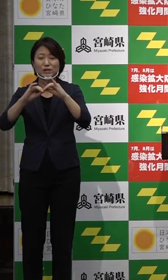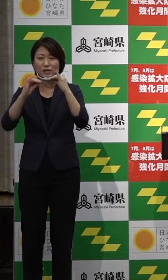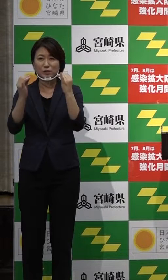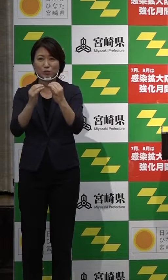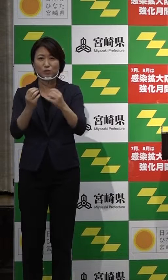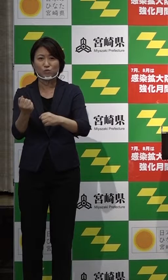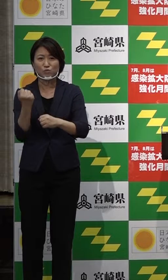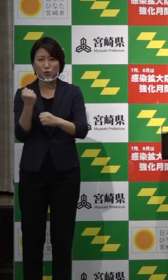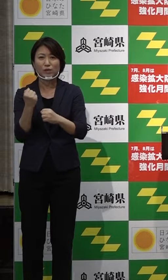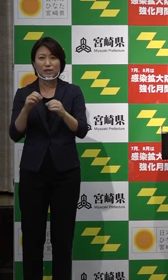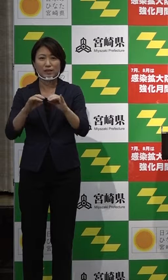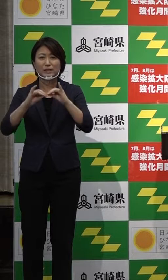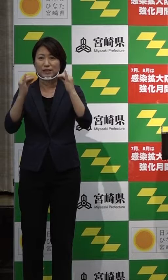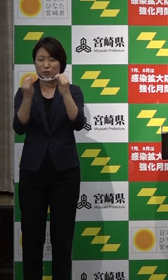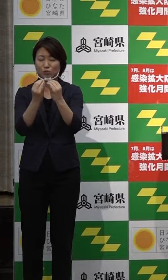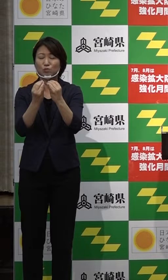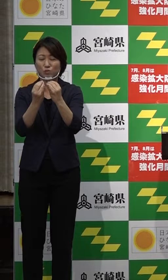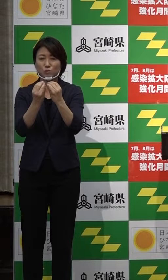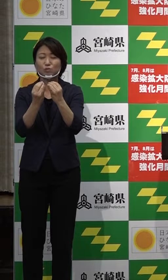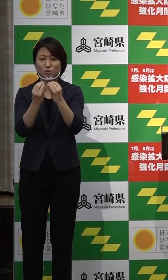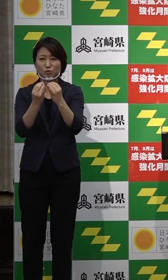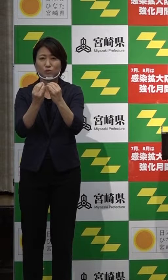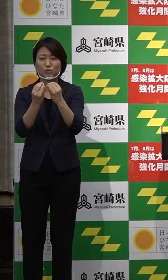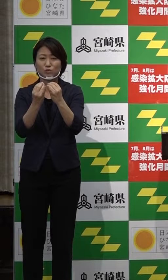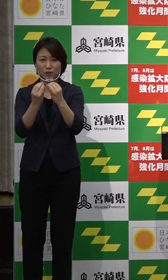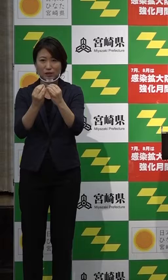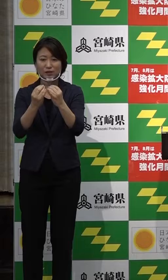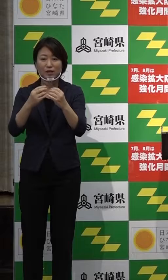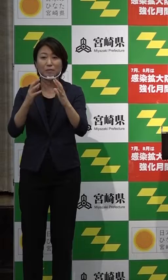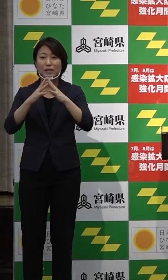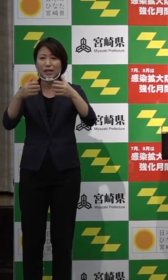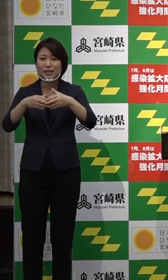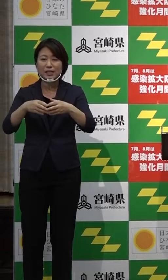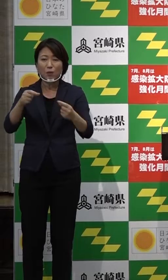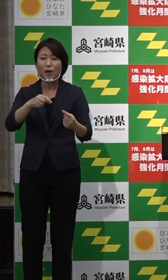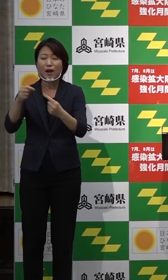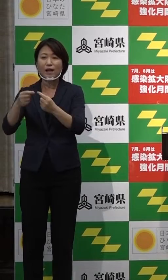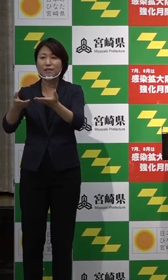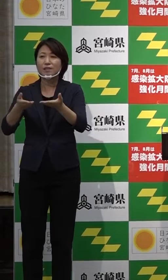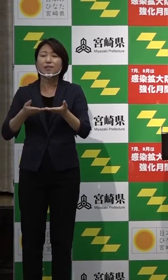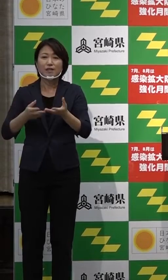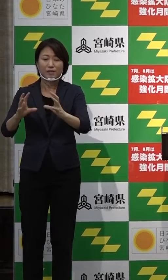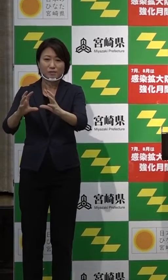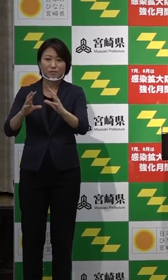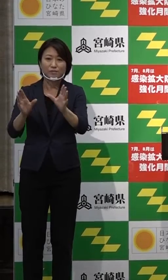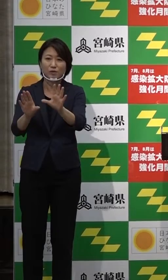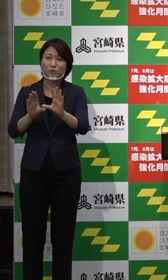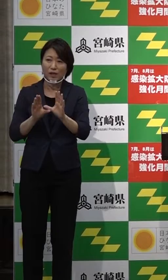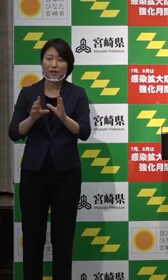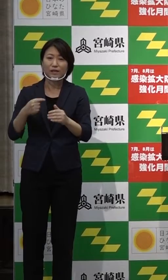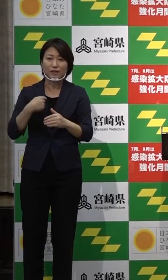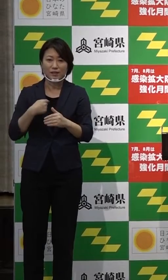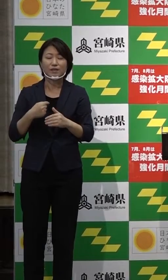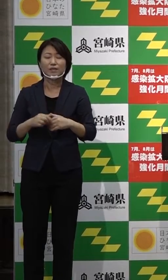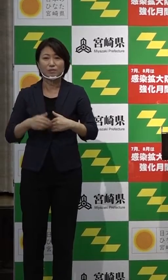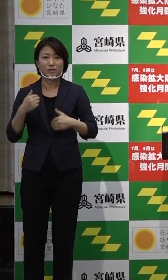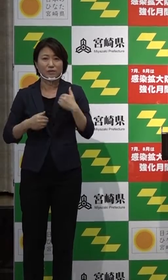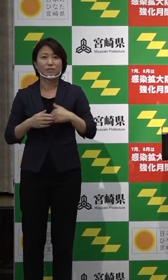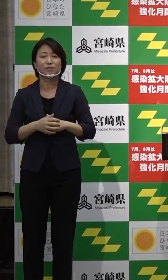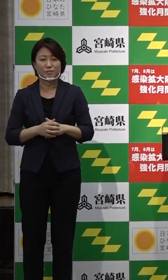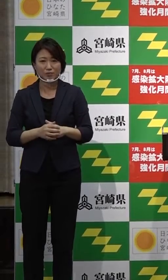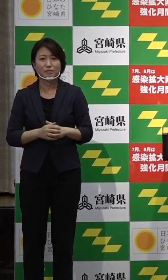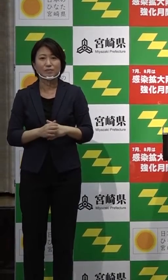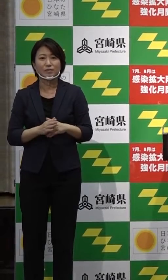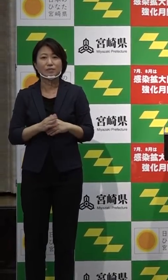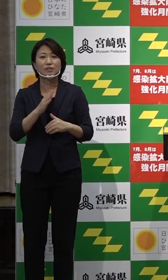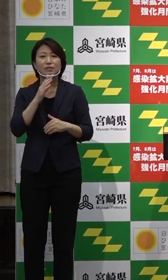強豪チームが宮崎を合宿地として選んでいただいているということが改めて今回のオリンピックを通じてもですね、実感をすることができ